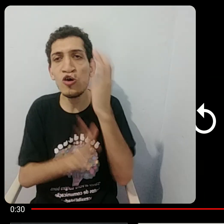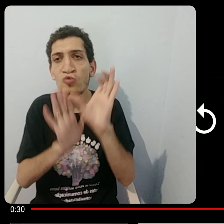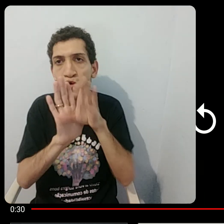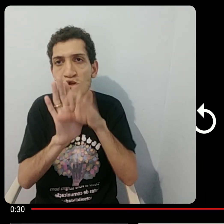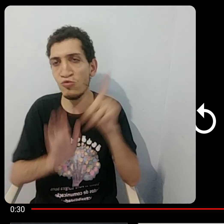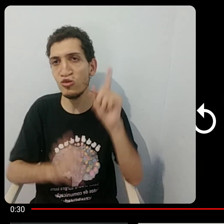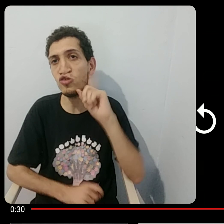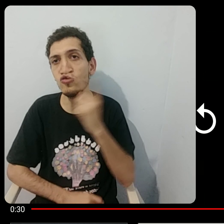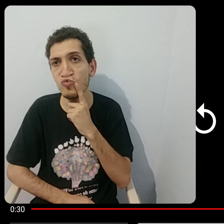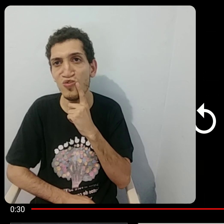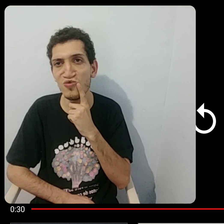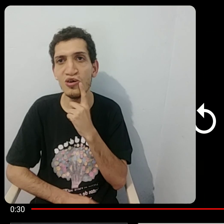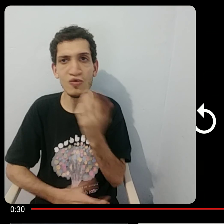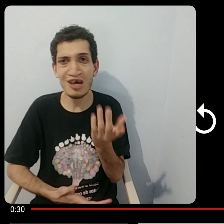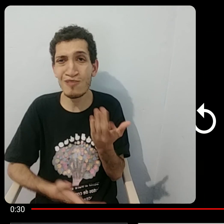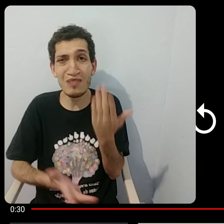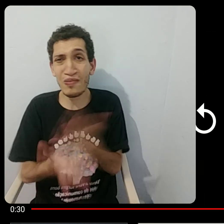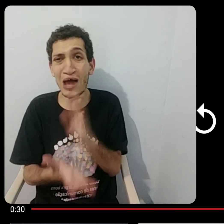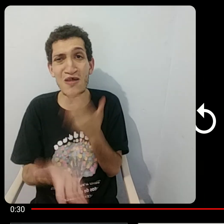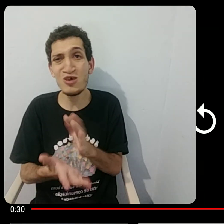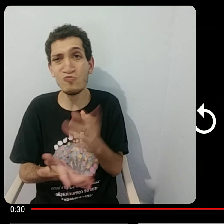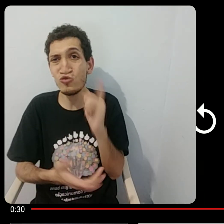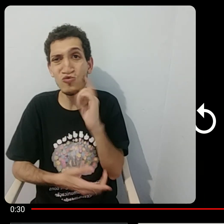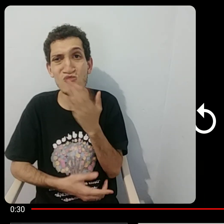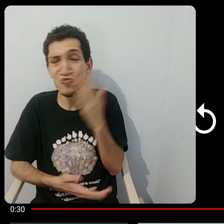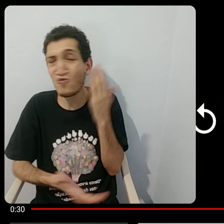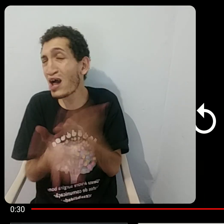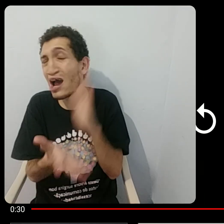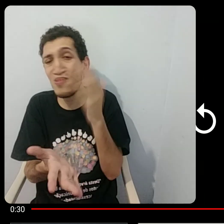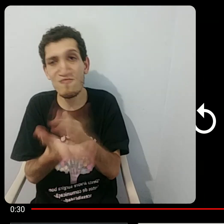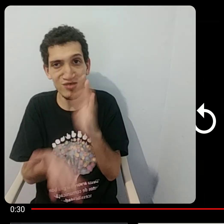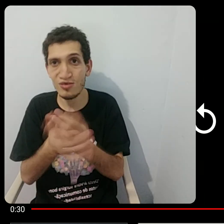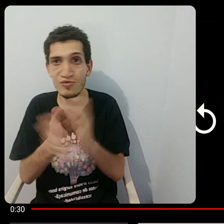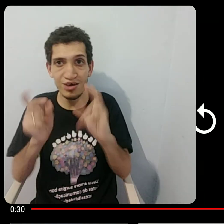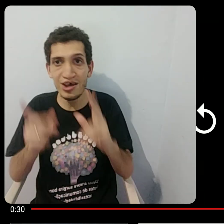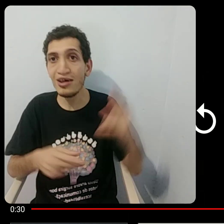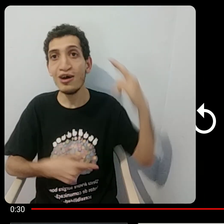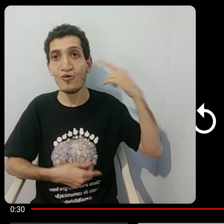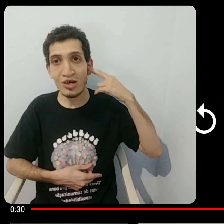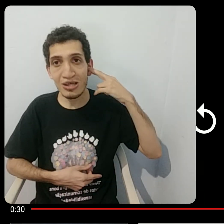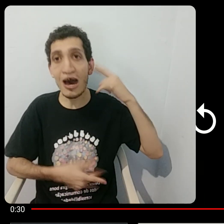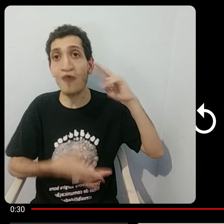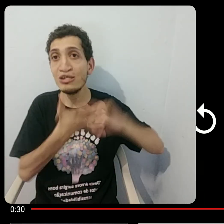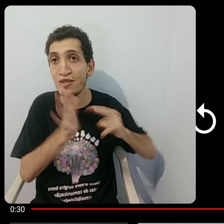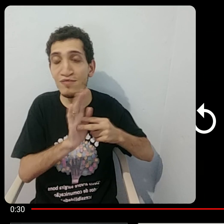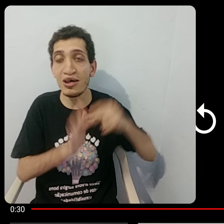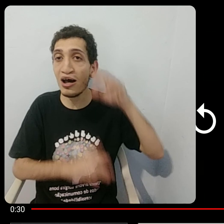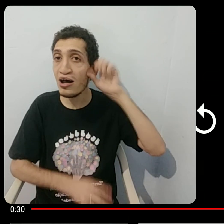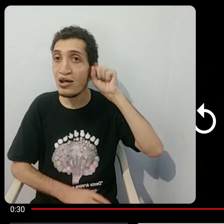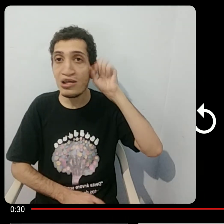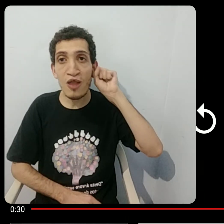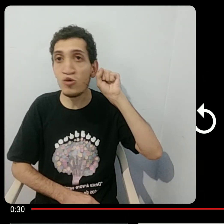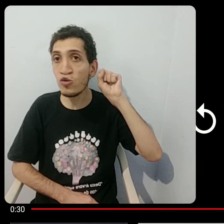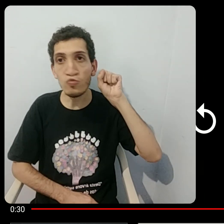o conceito de surdo. Eu não tenho nada a ver com surdo mudo. Nada a ver, ok? O sinal significa que não